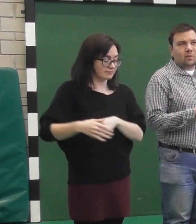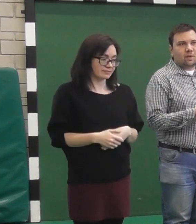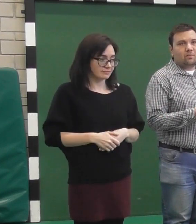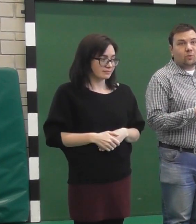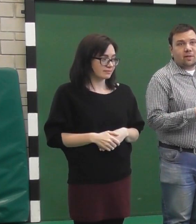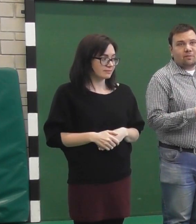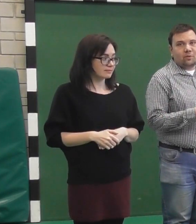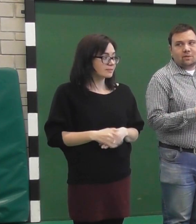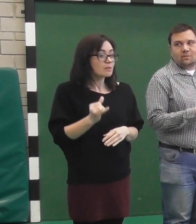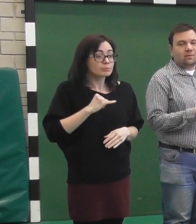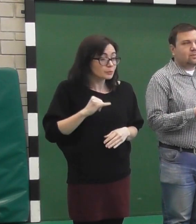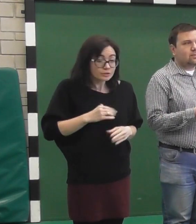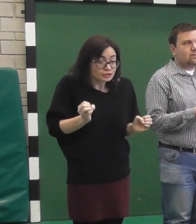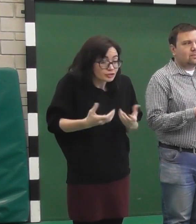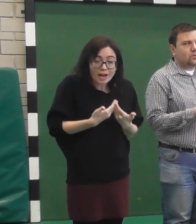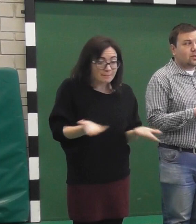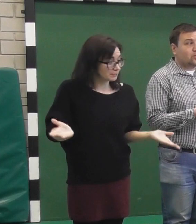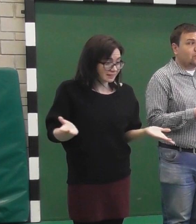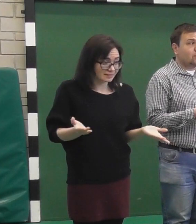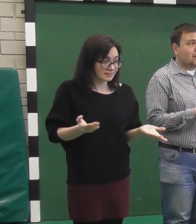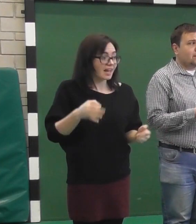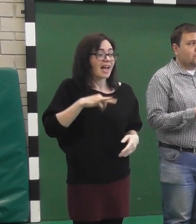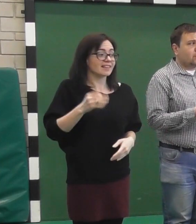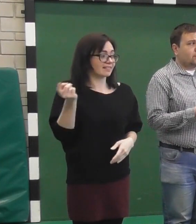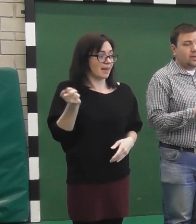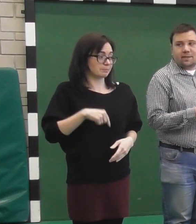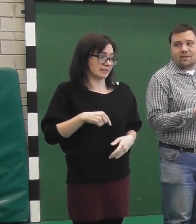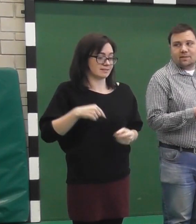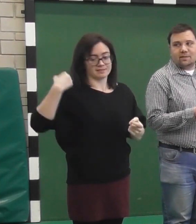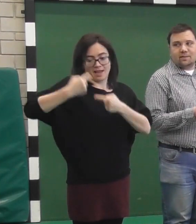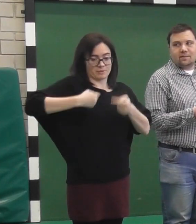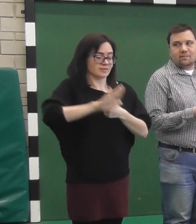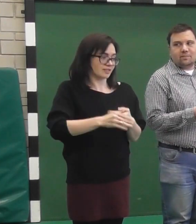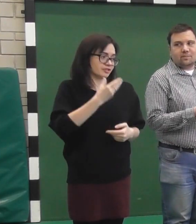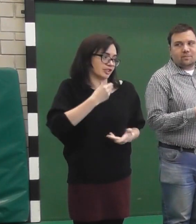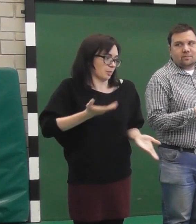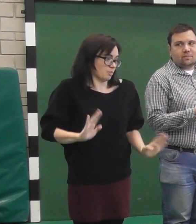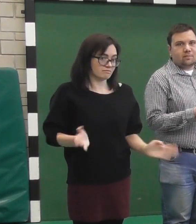akiknek semmi bűne nem volt, csak az, hogy zsidó származásúan születtek.